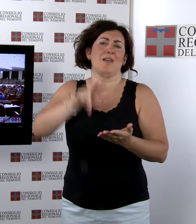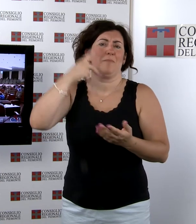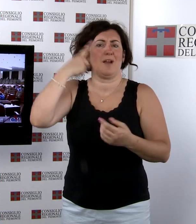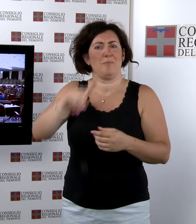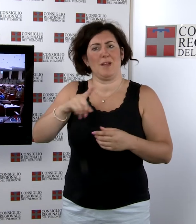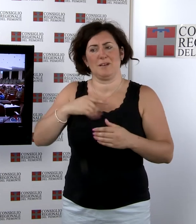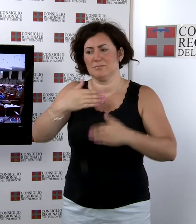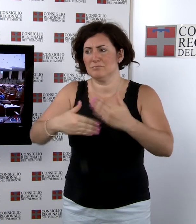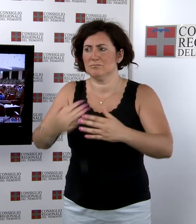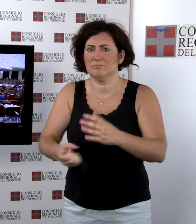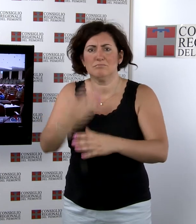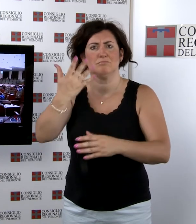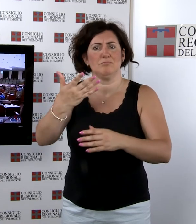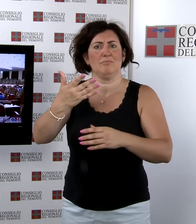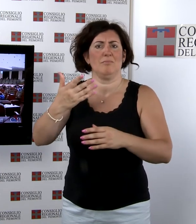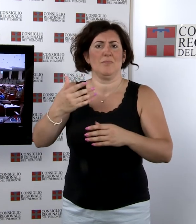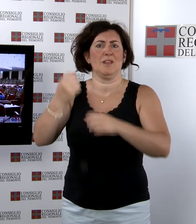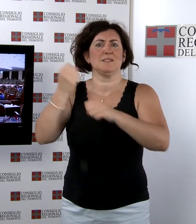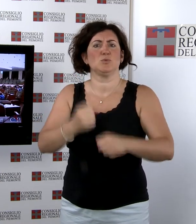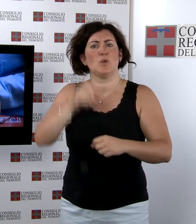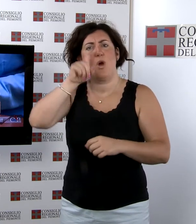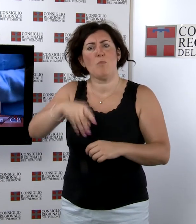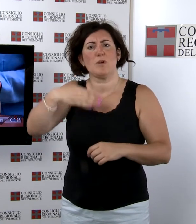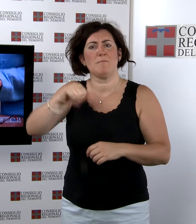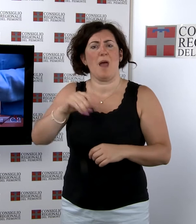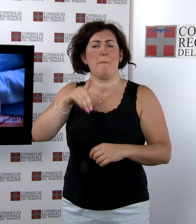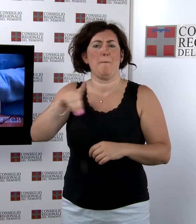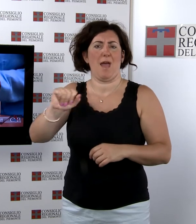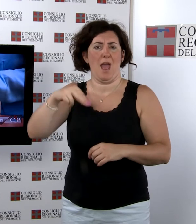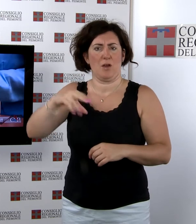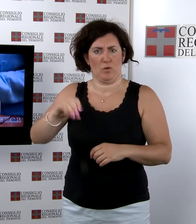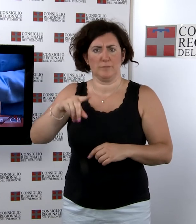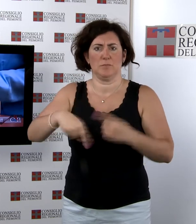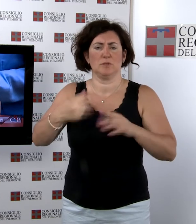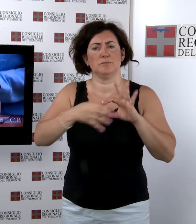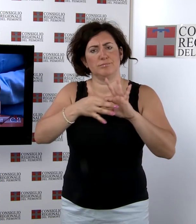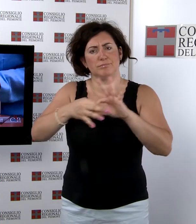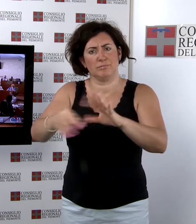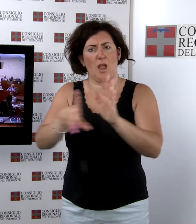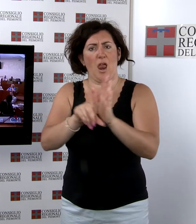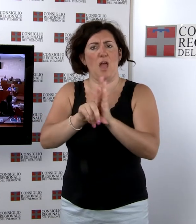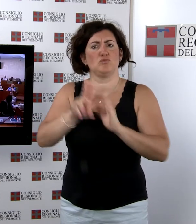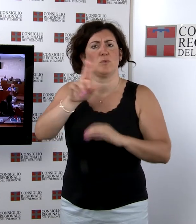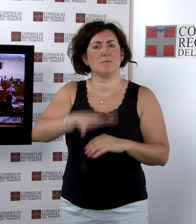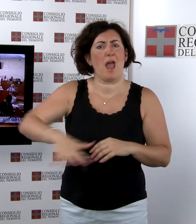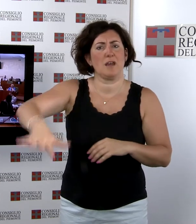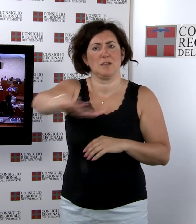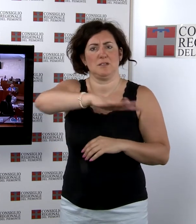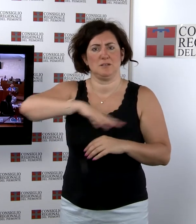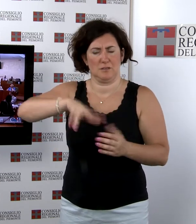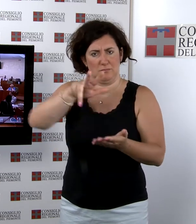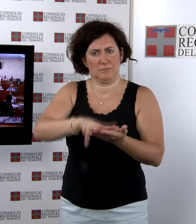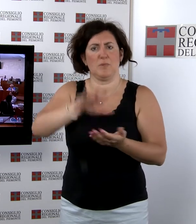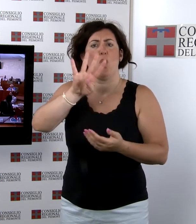sull'istituzione del comune di Mappano. Ha poi proseguito l'esame della modifica alla legge urbanistica e ha approvato 4 documenti per mantenere